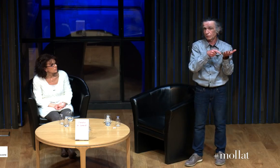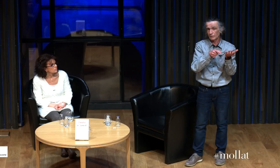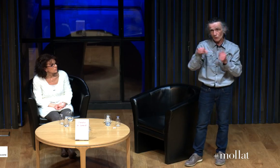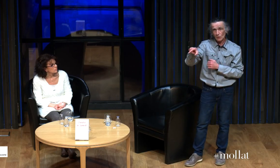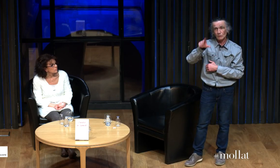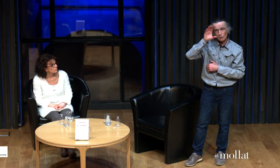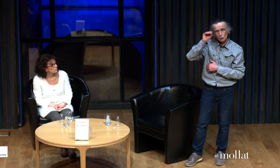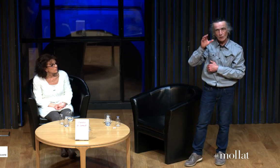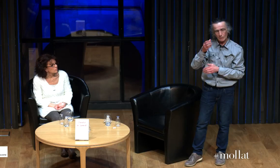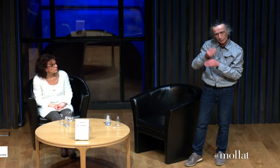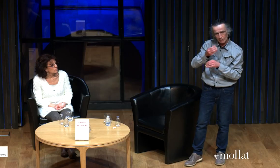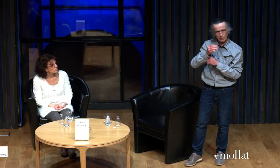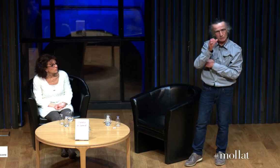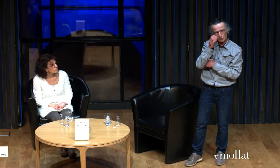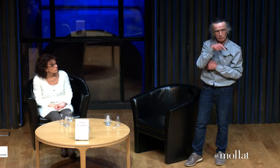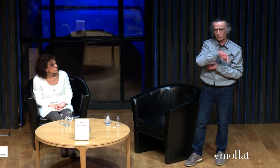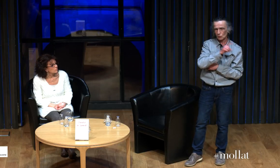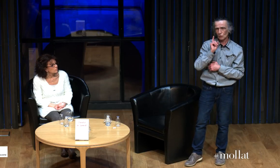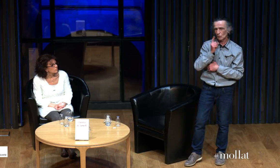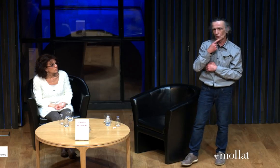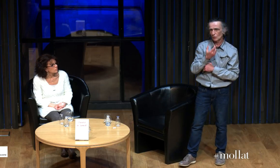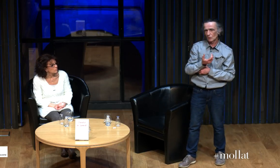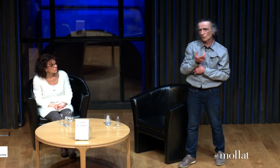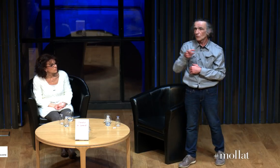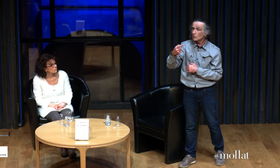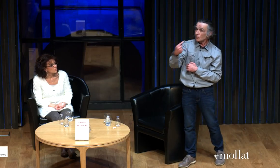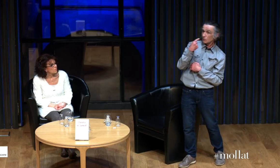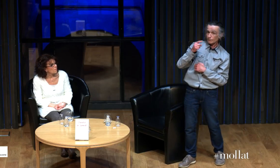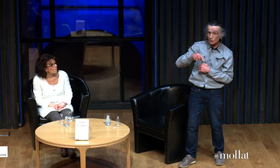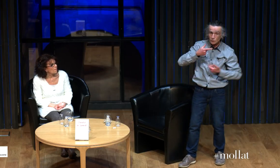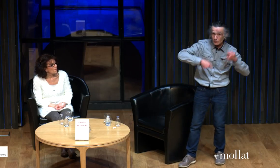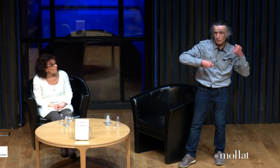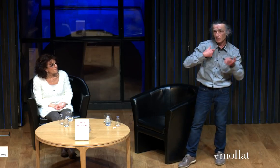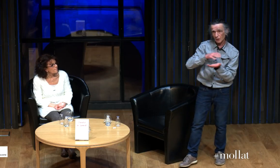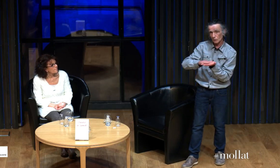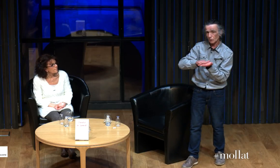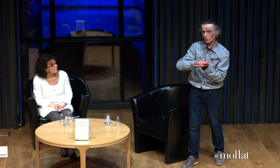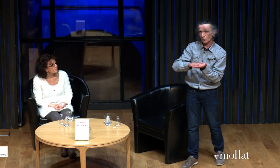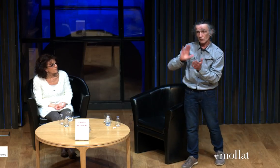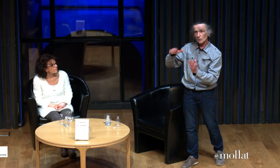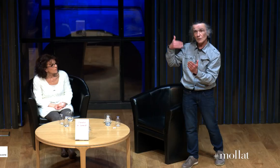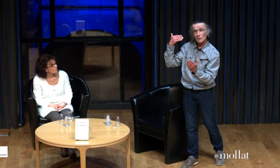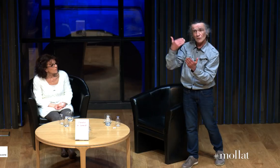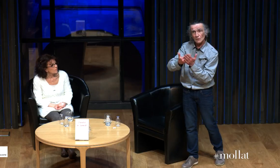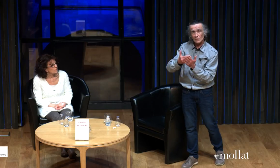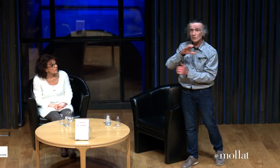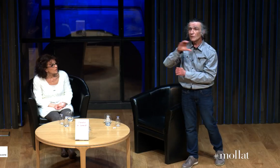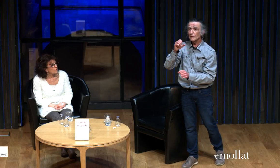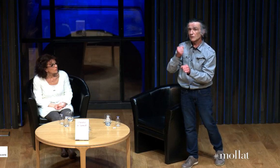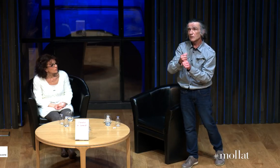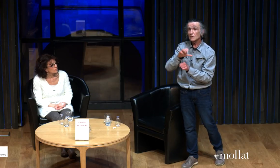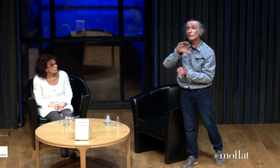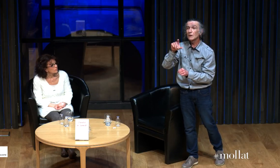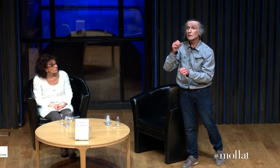voilà, a été plus lourde et plus problématique que l'histoire des, peut-être des enfants sourds que vous avez rencontrés. Quand vous me demandez de la